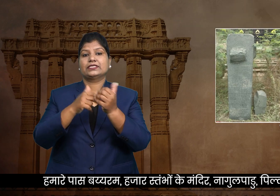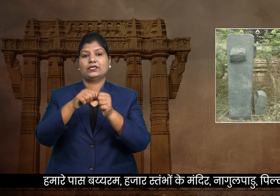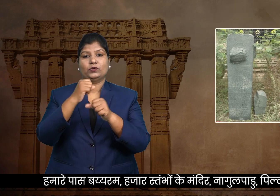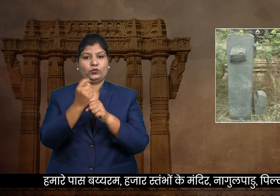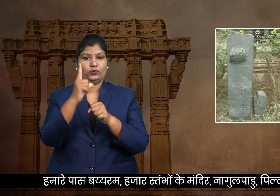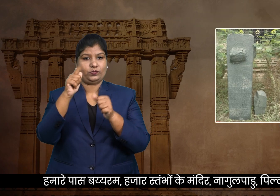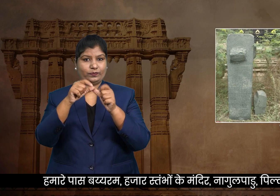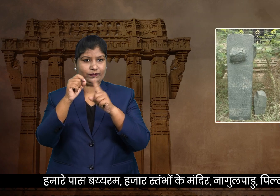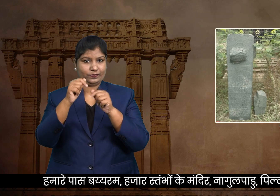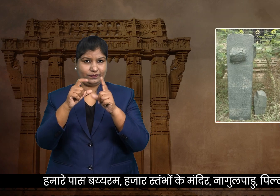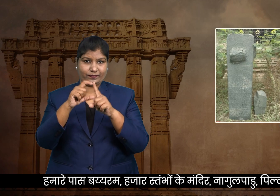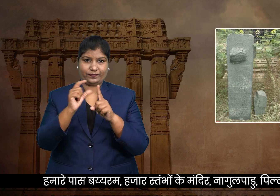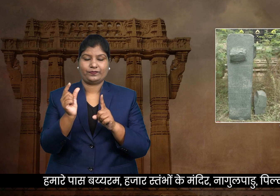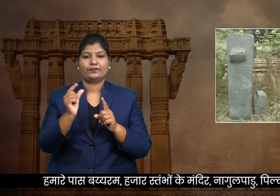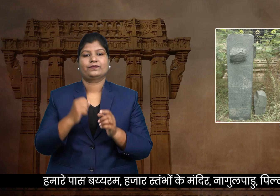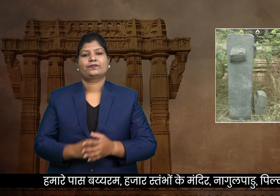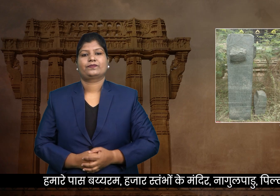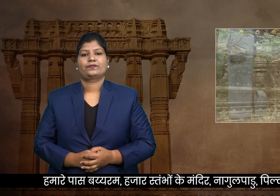नागलुपाड़ू,